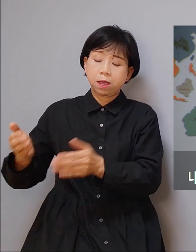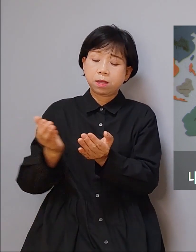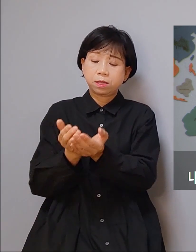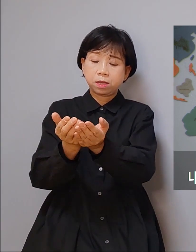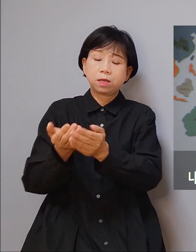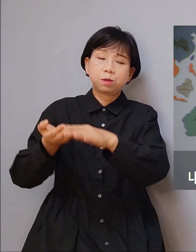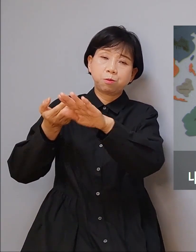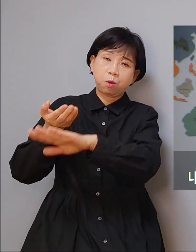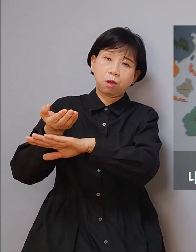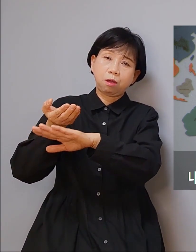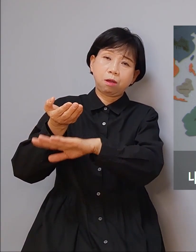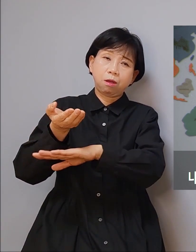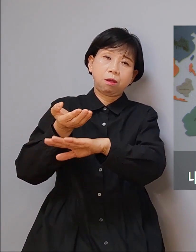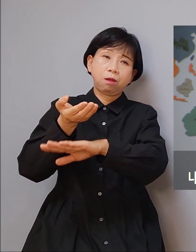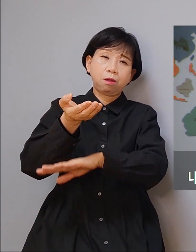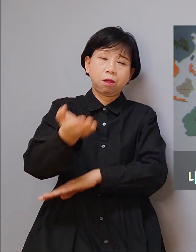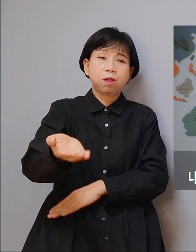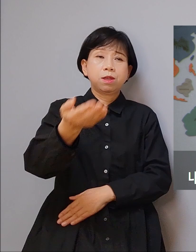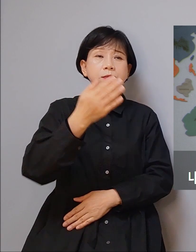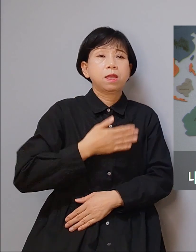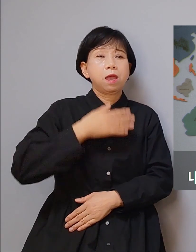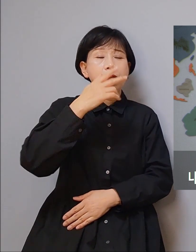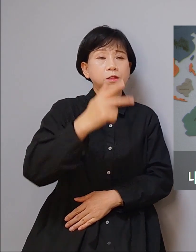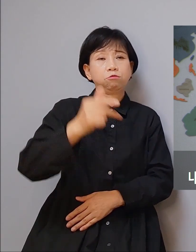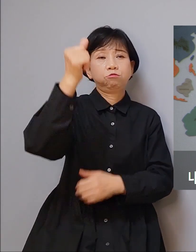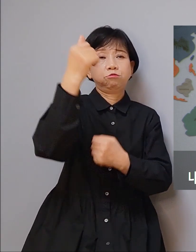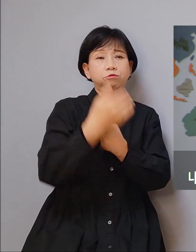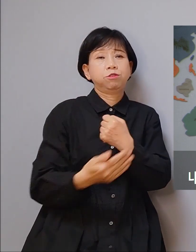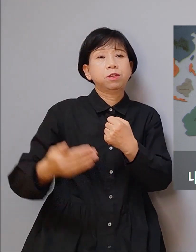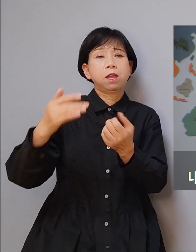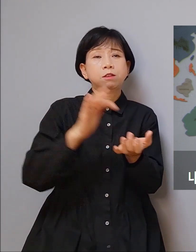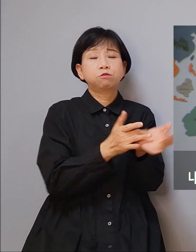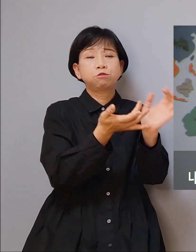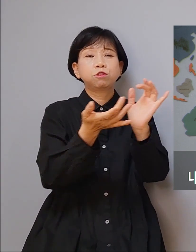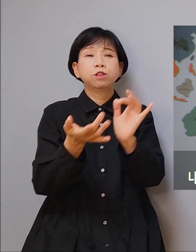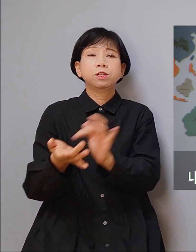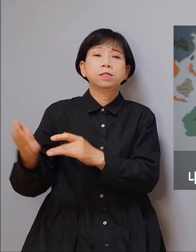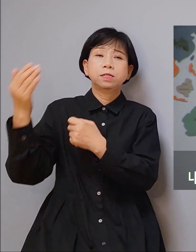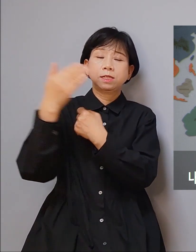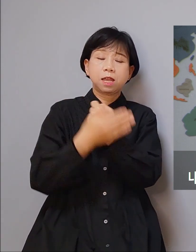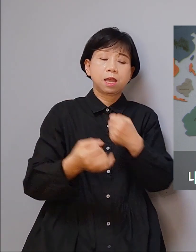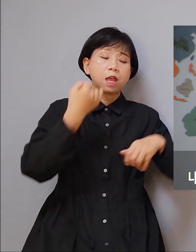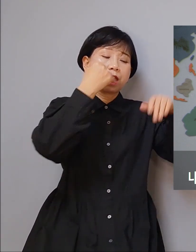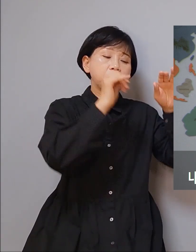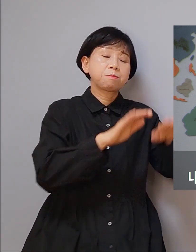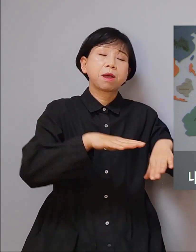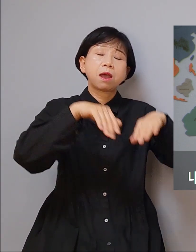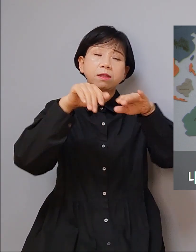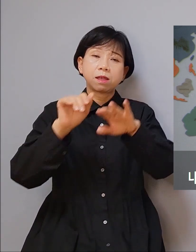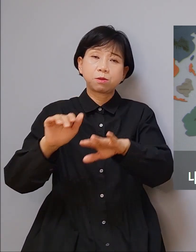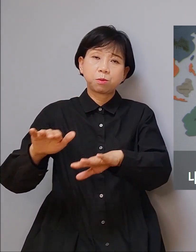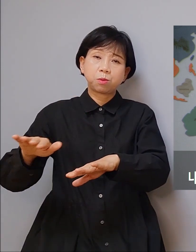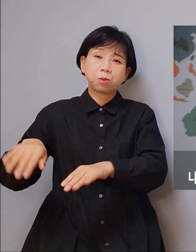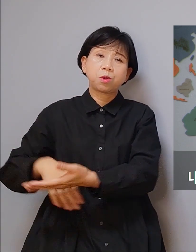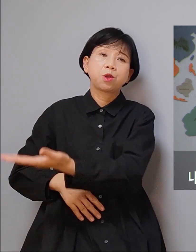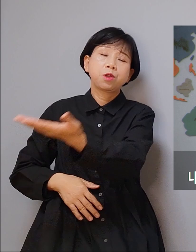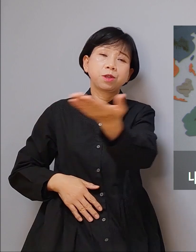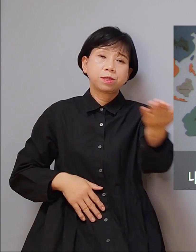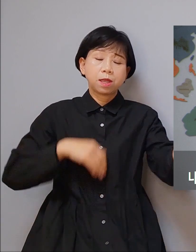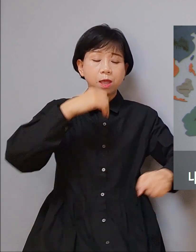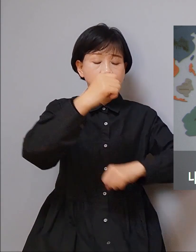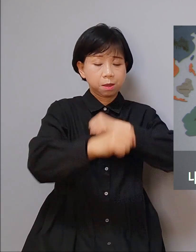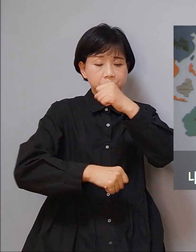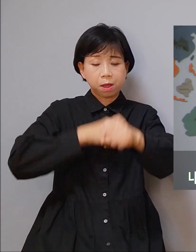창파에 배 띄워 내 주 예수 은혜의